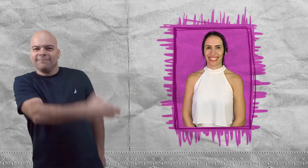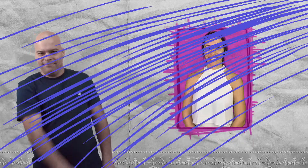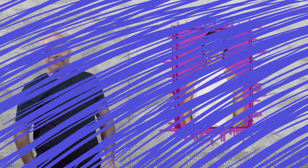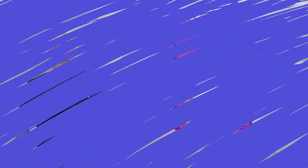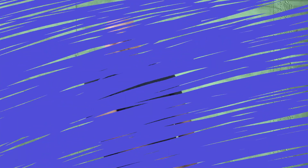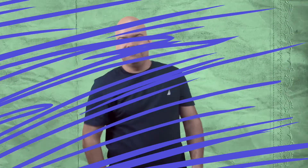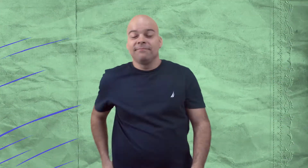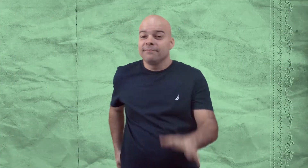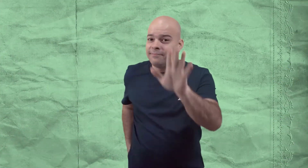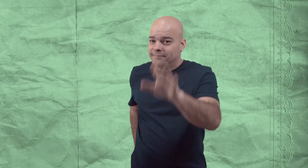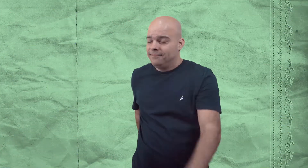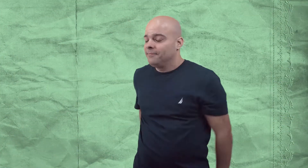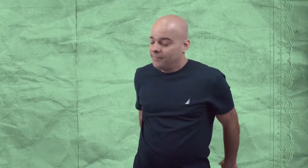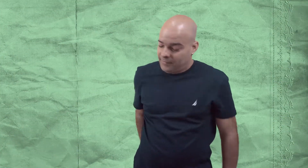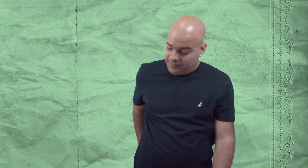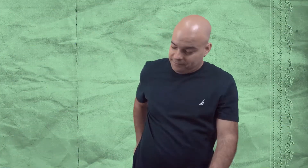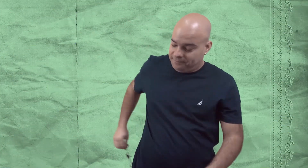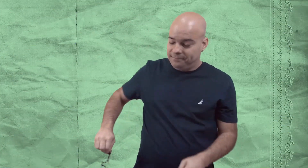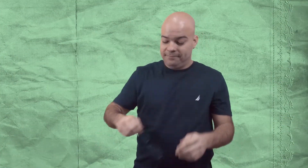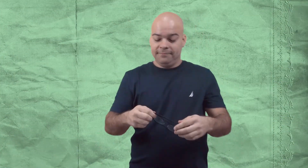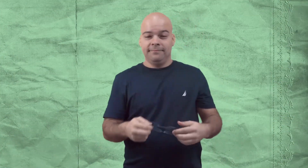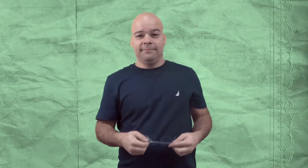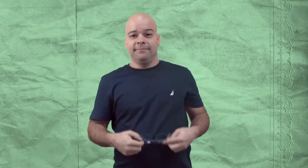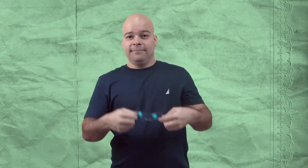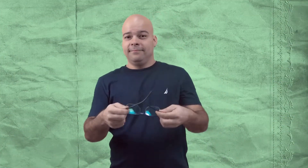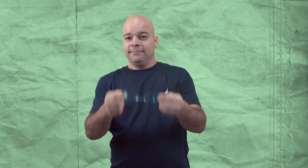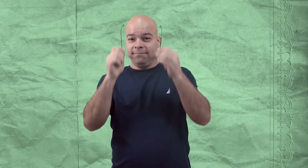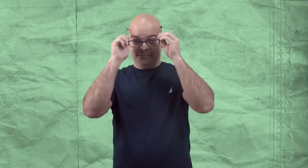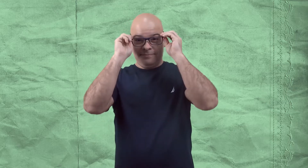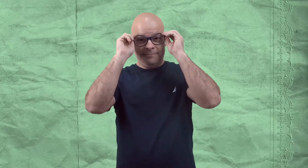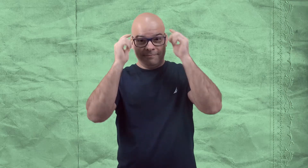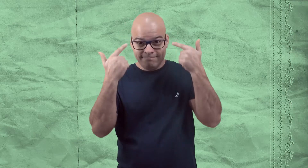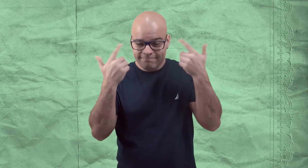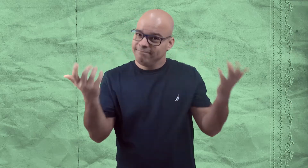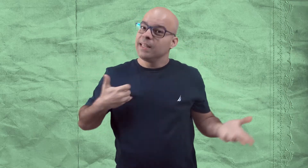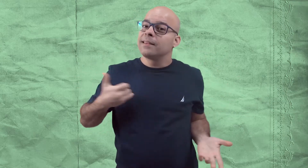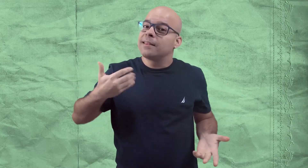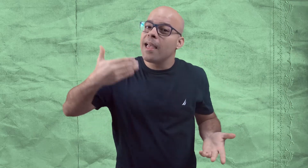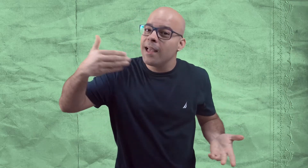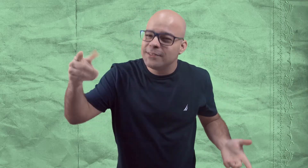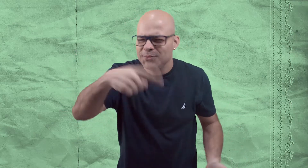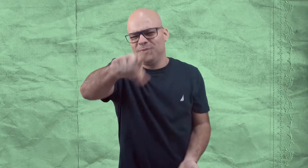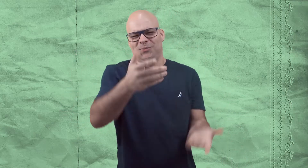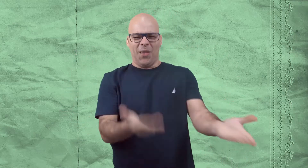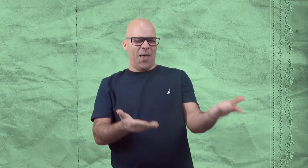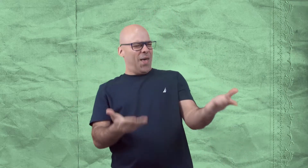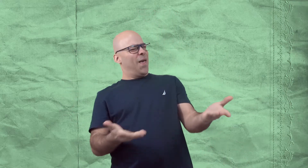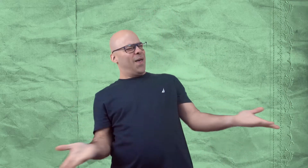projeto. Ah, peraí. A idade chega, não é mesmo? Vocês são jovens,